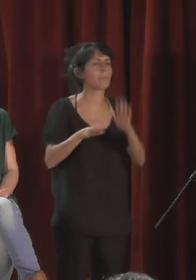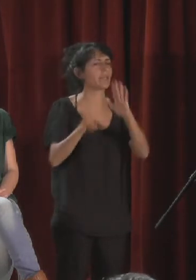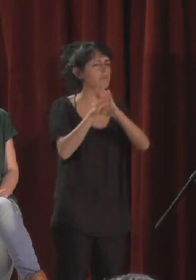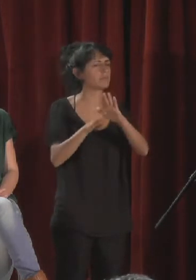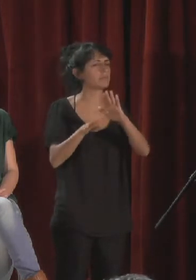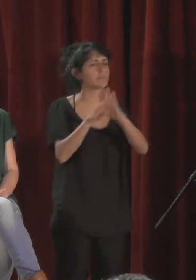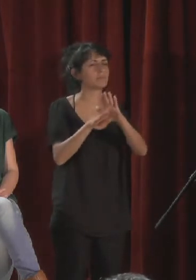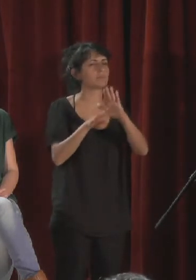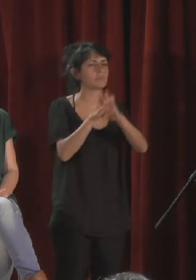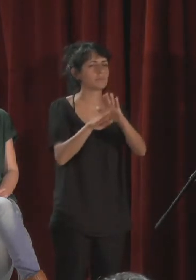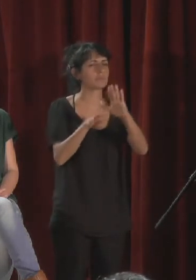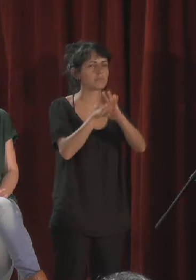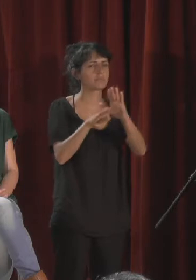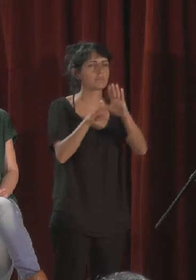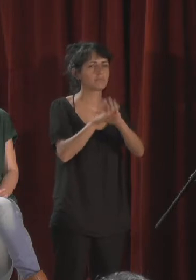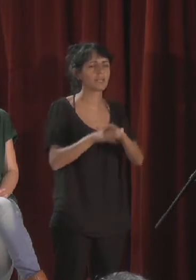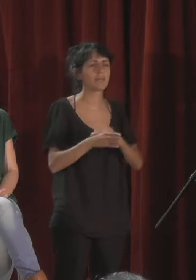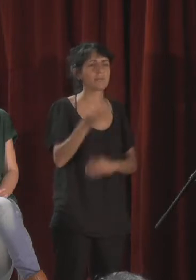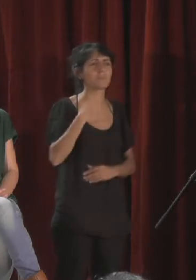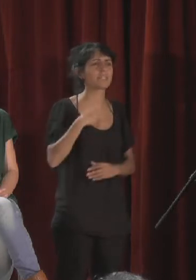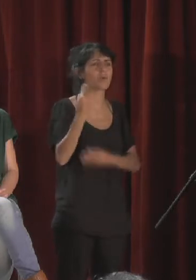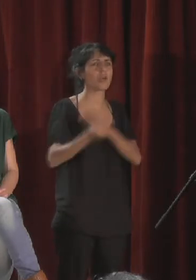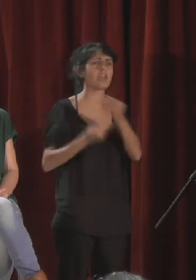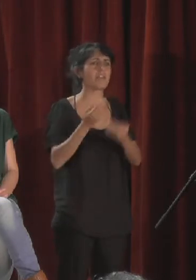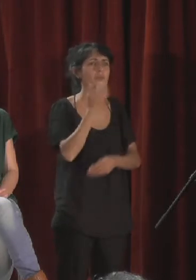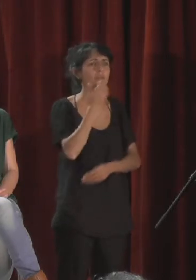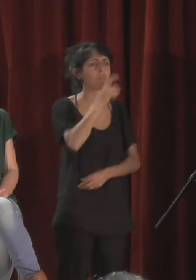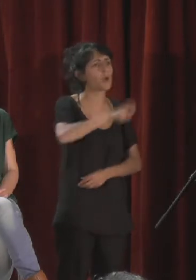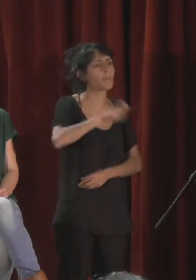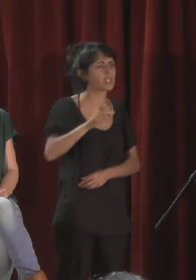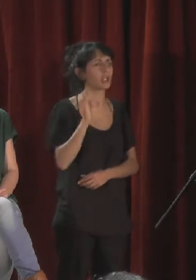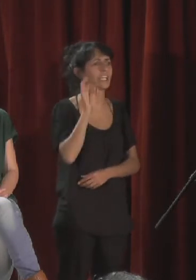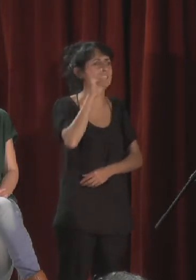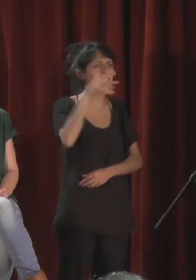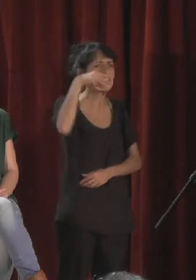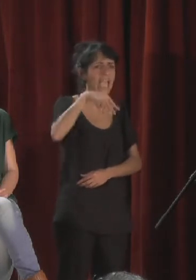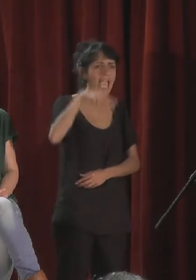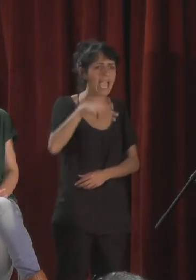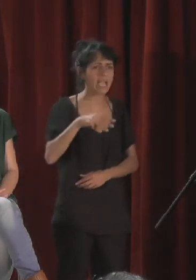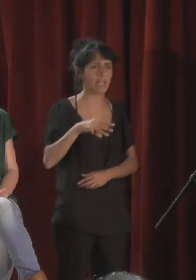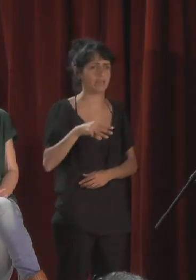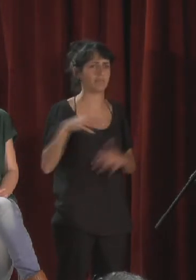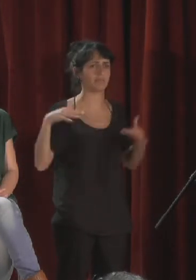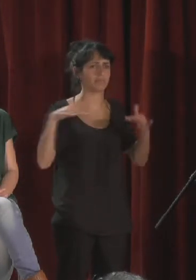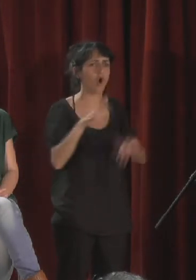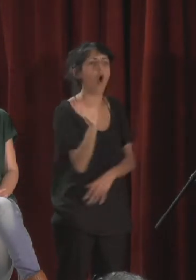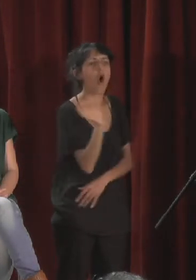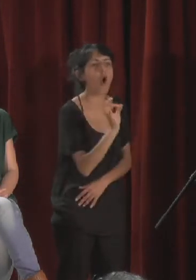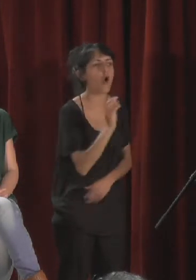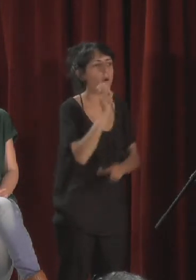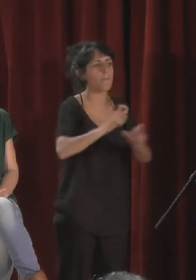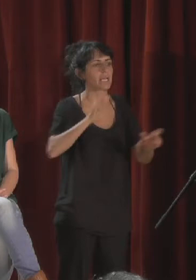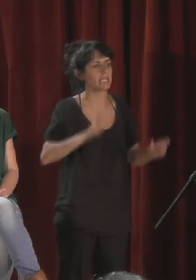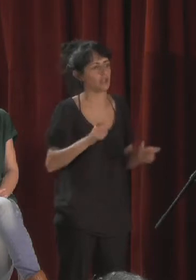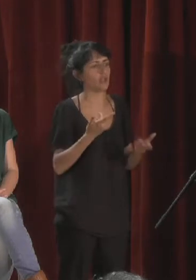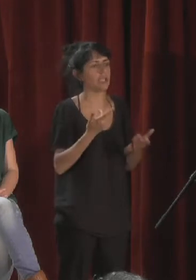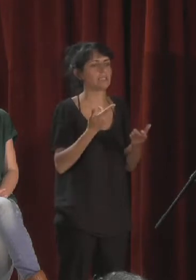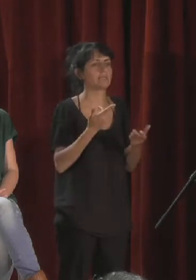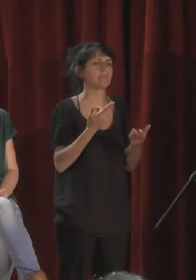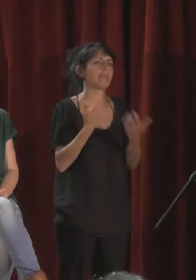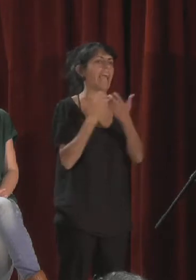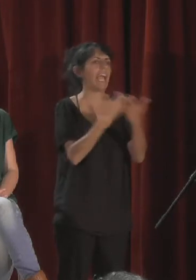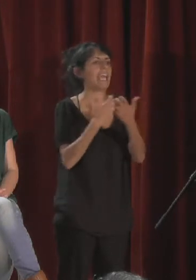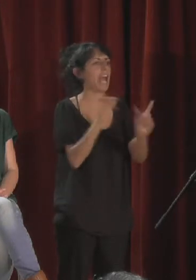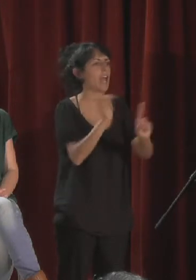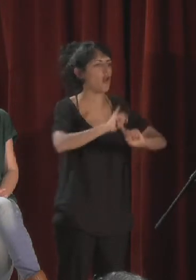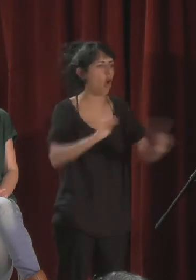os sanculots, como fixeron a xente do 15M, como fixeron a xente do Nunca Máis, como fixo a xente de Non á Guerra,